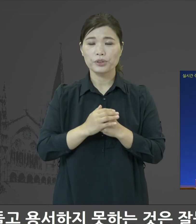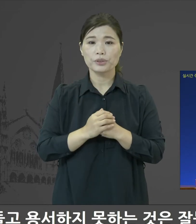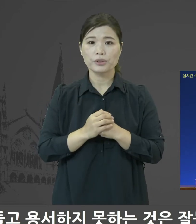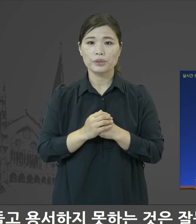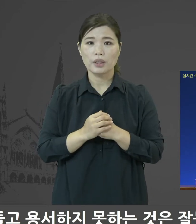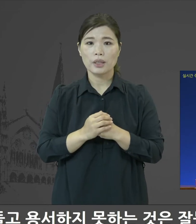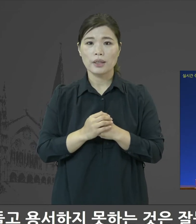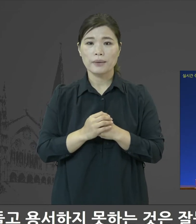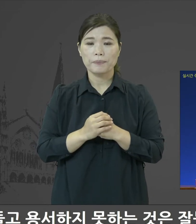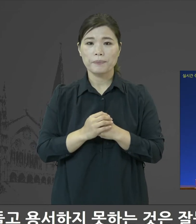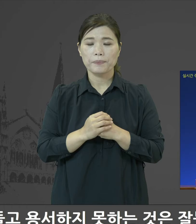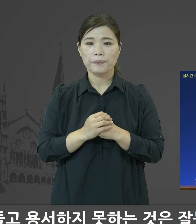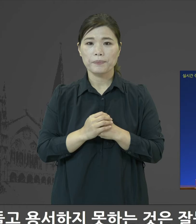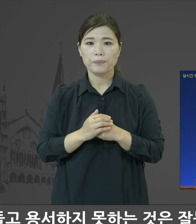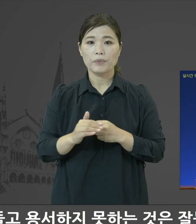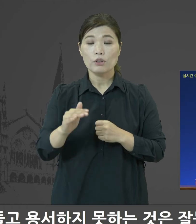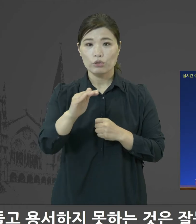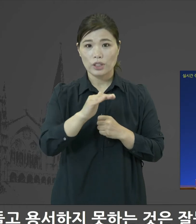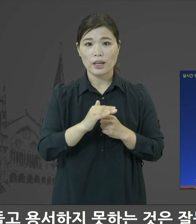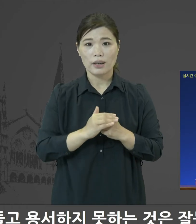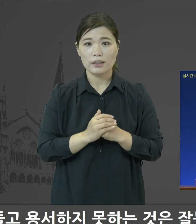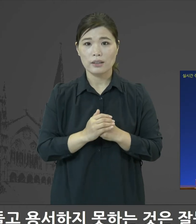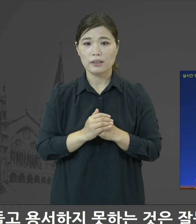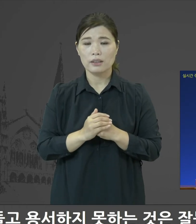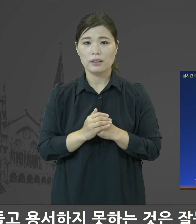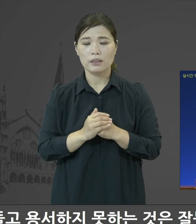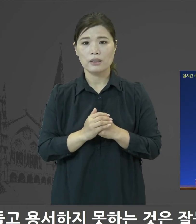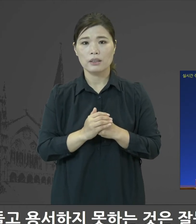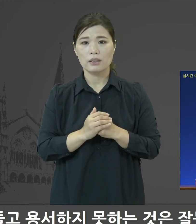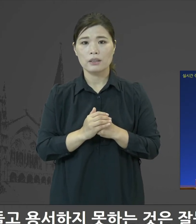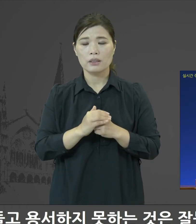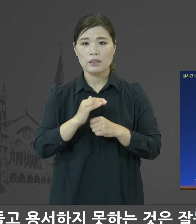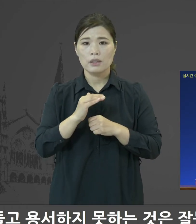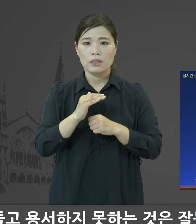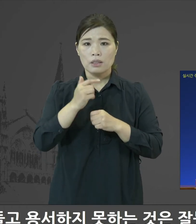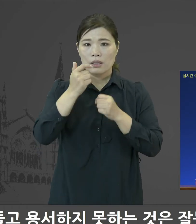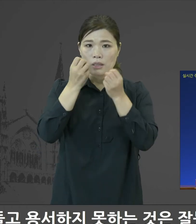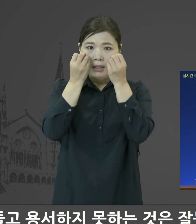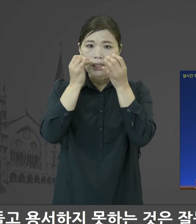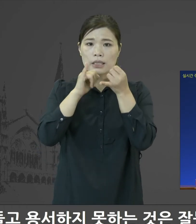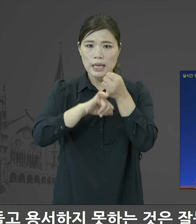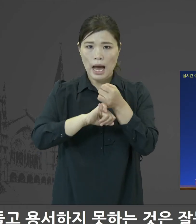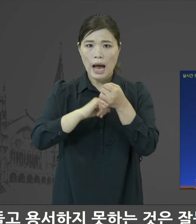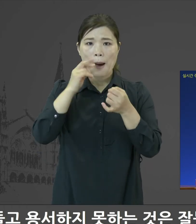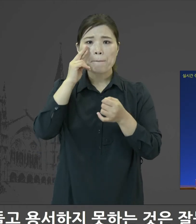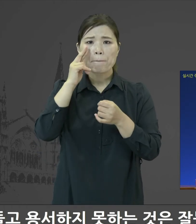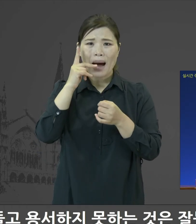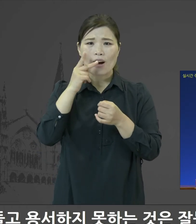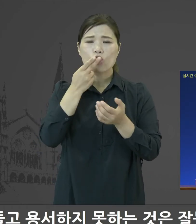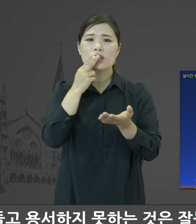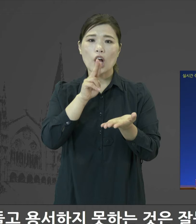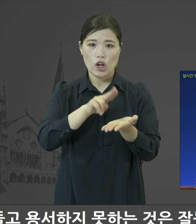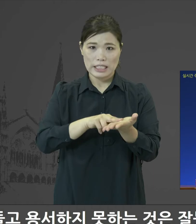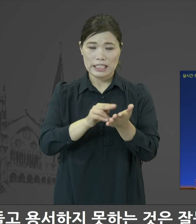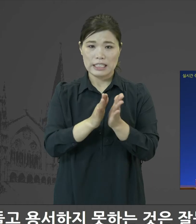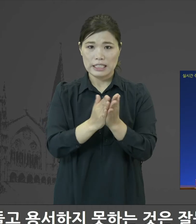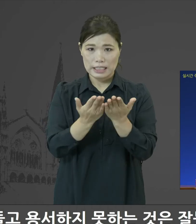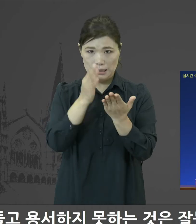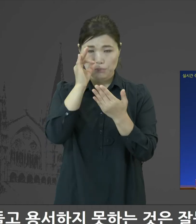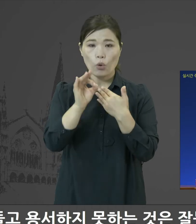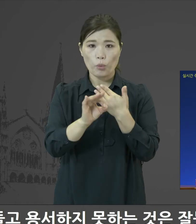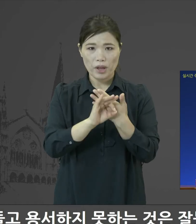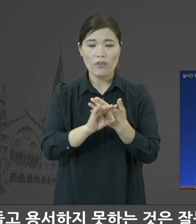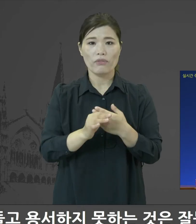본문에서는 우리가 그 성경 전체에서, 특별히 신약 성경 바울 서신에서 알고 있는 이